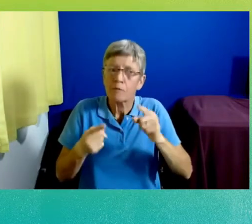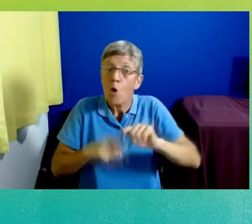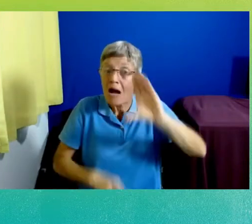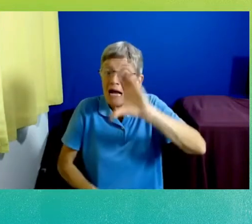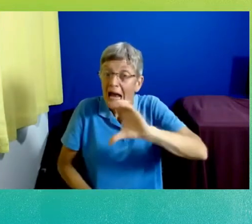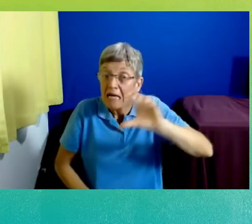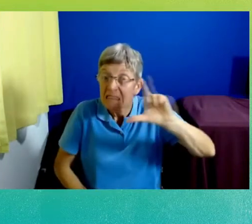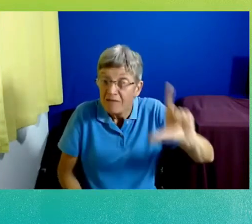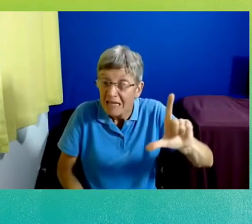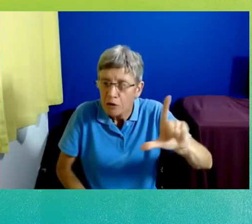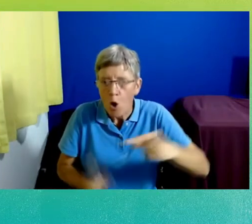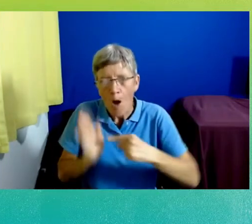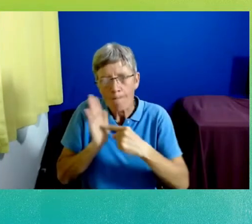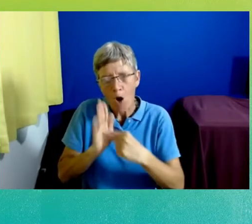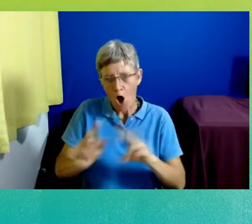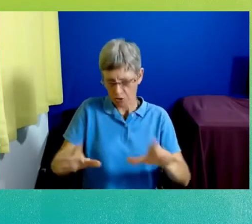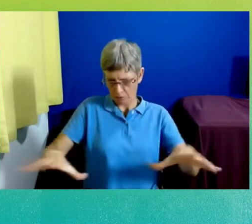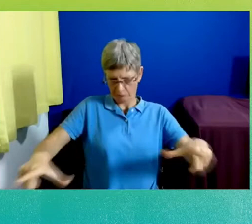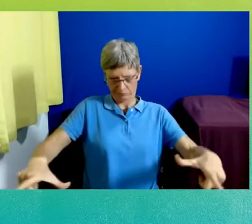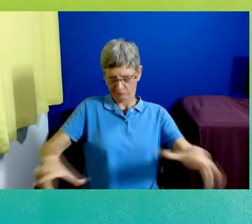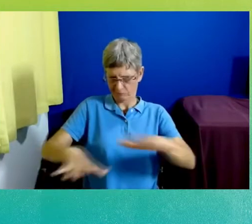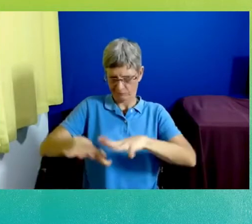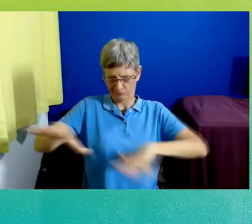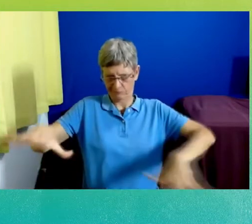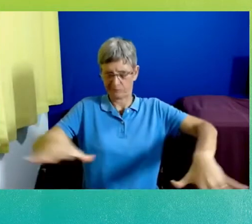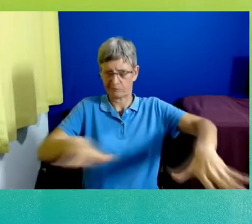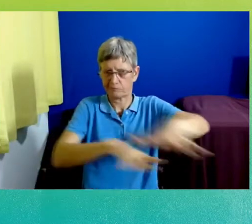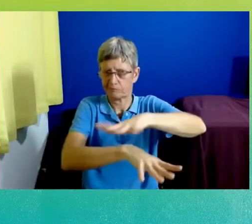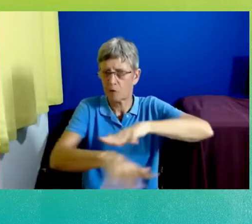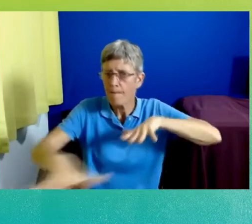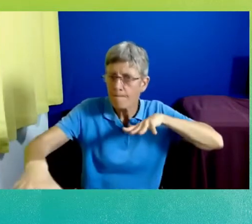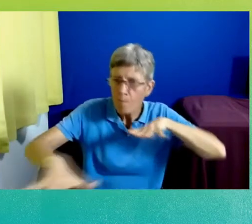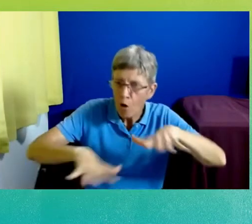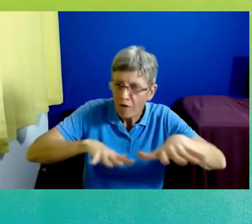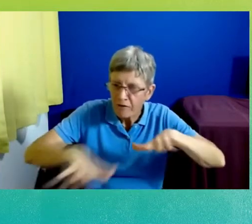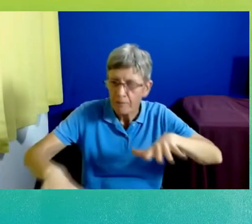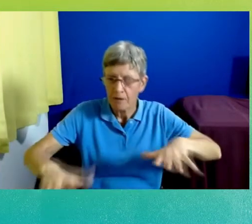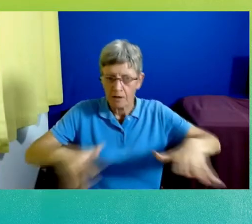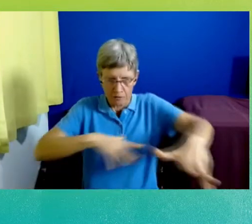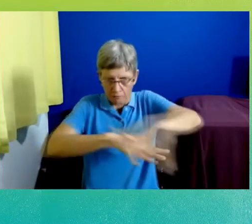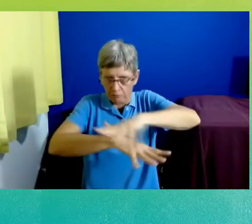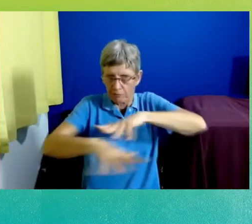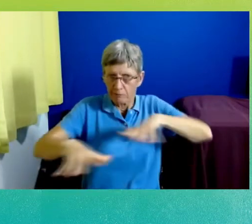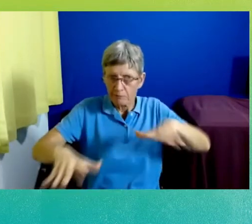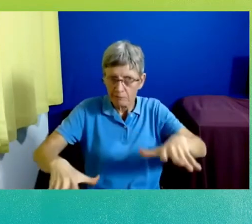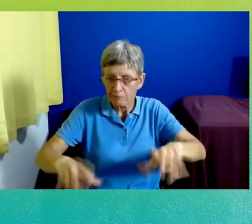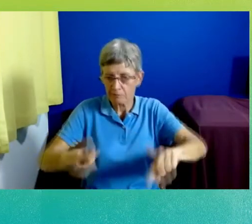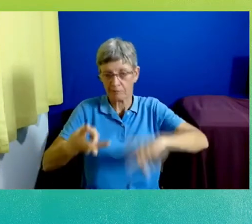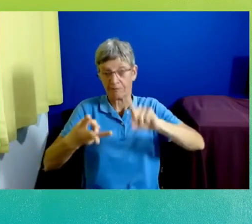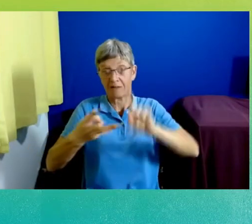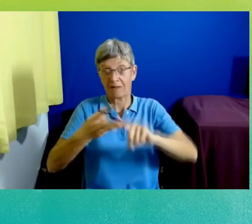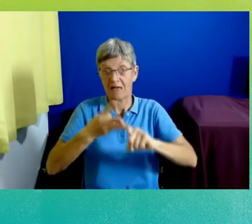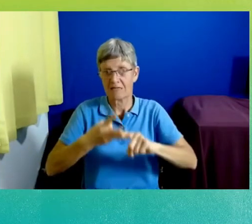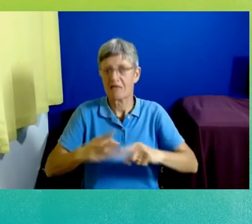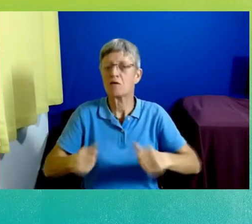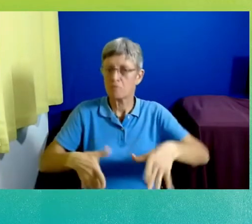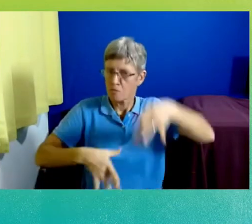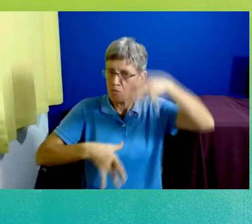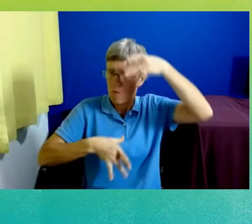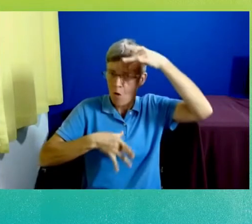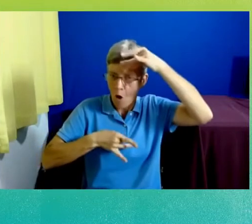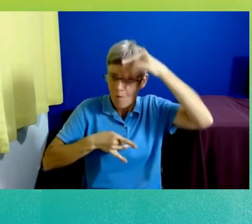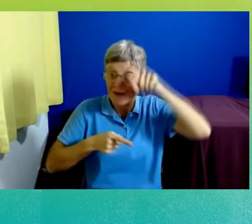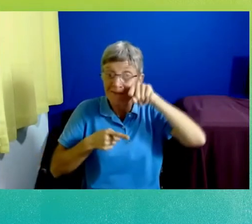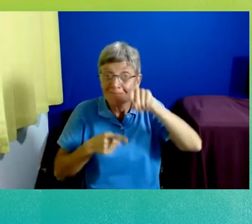na sinalização, você consegue demonstrar com classificadores também. Então, toda a movimentação ali no